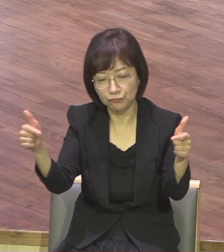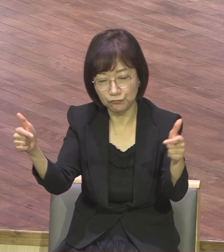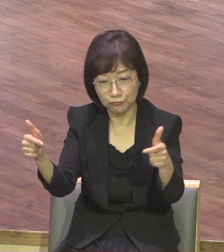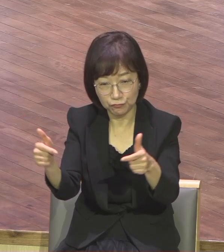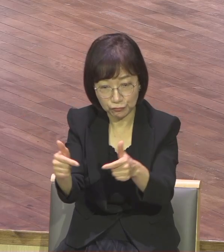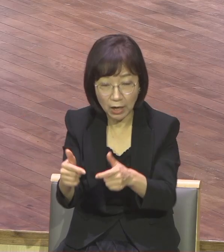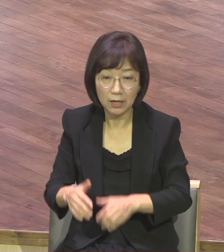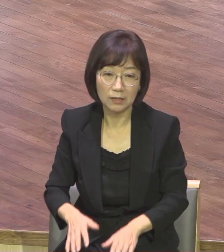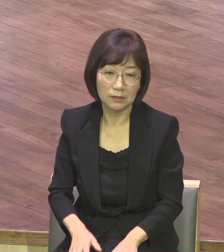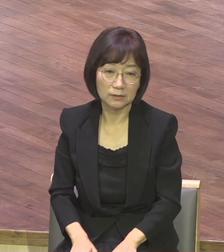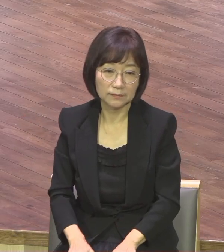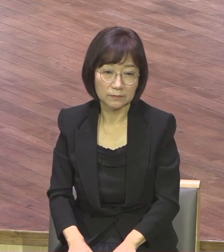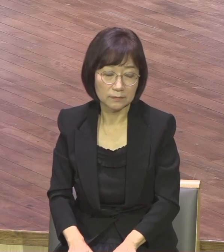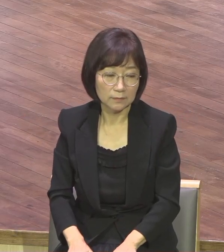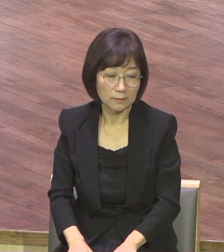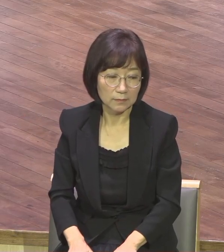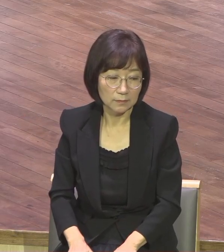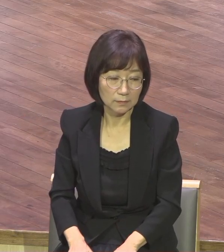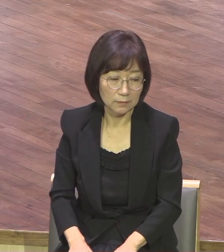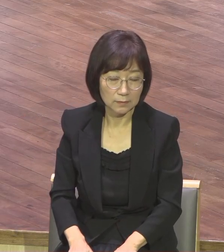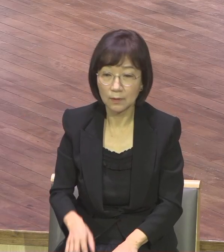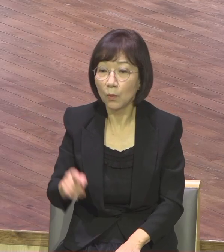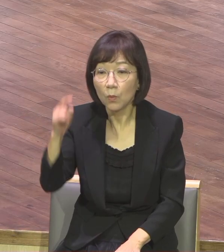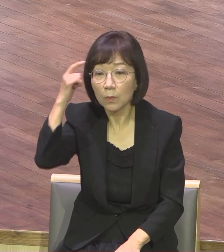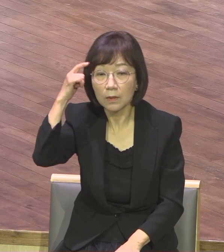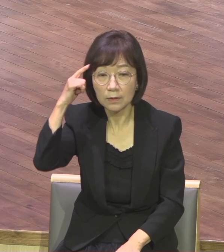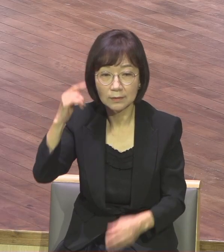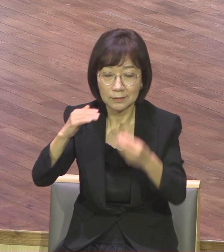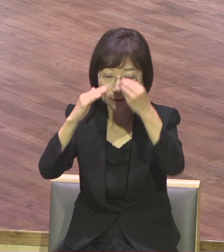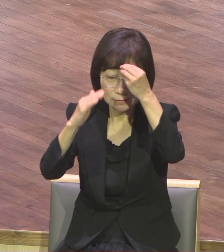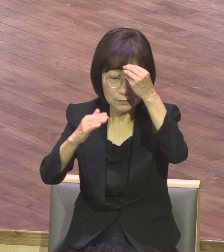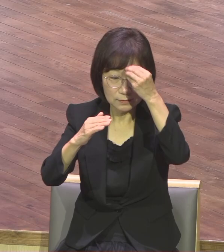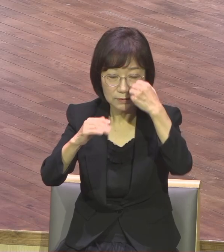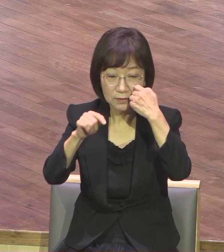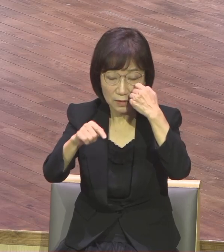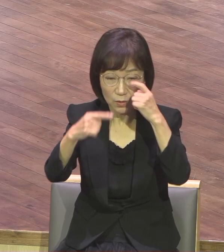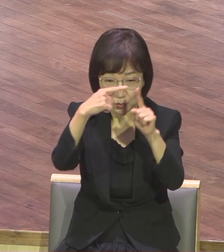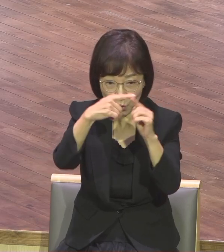다. 교회들이 다 쇼핑 뭐 술집.